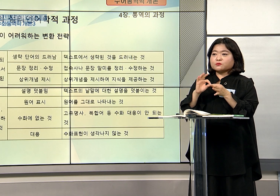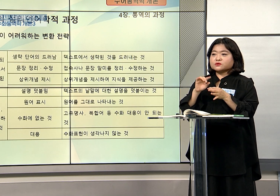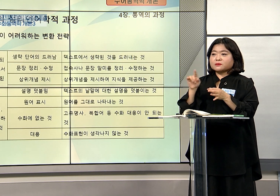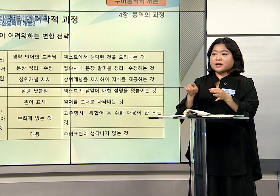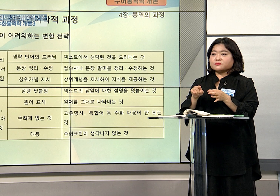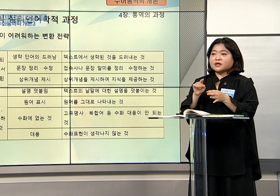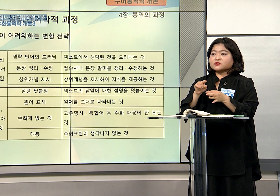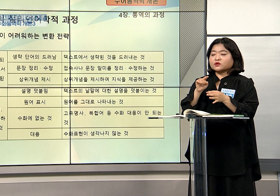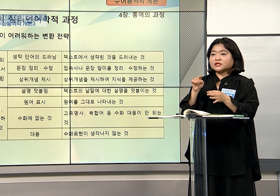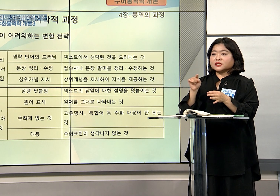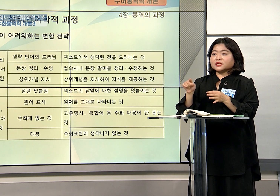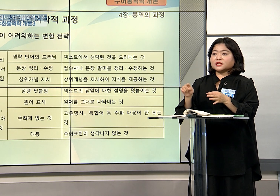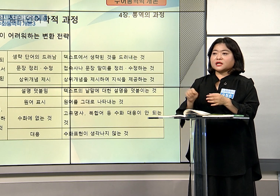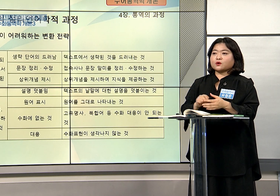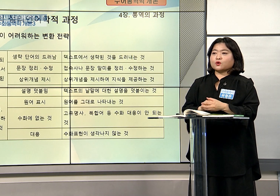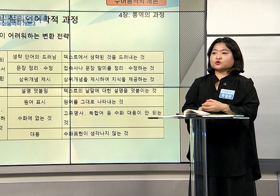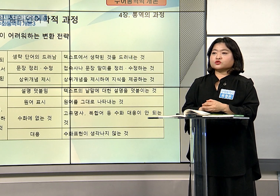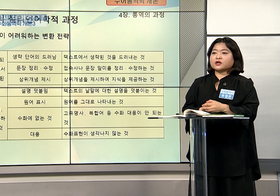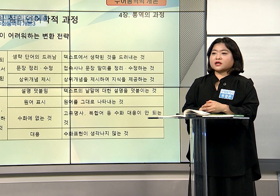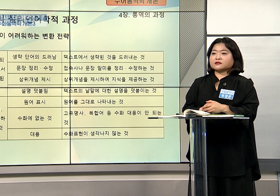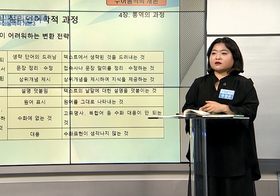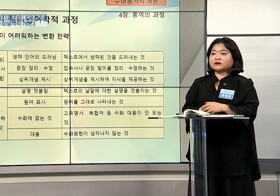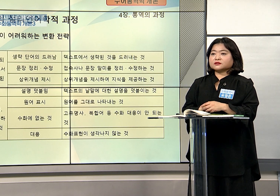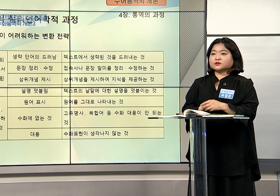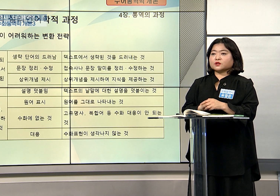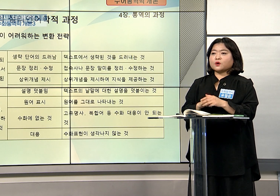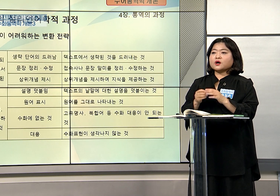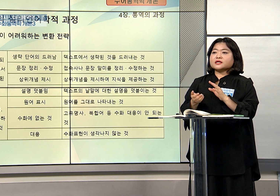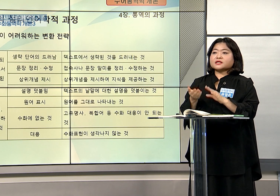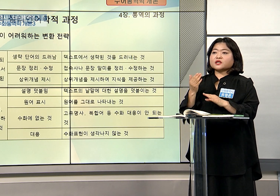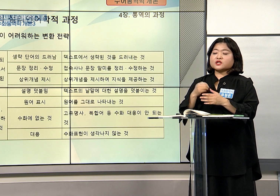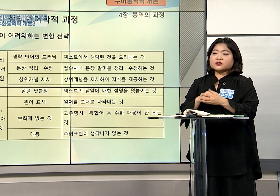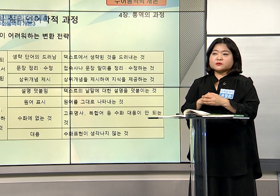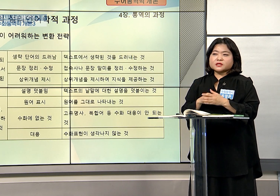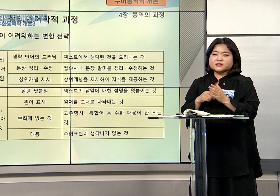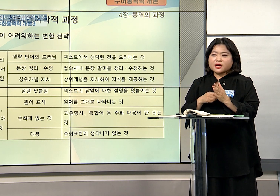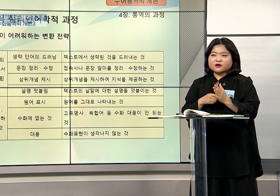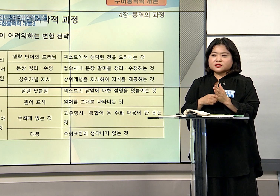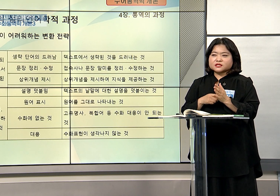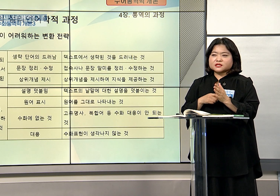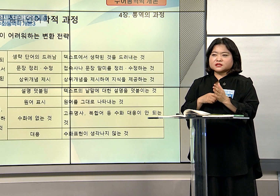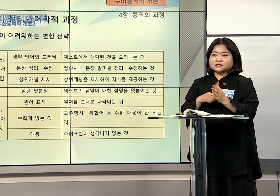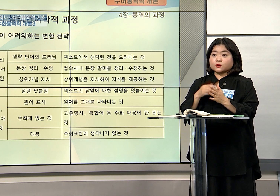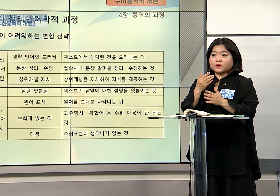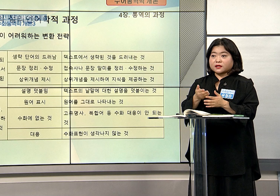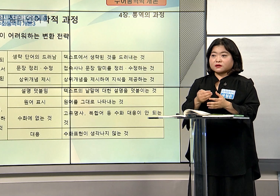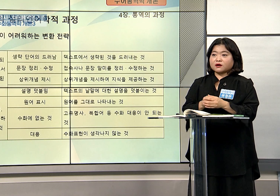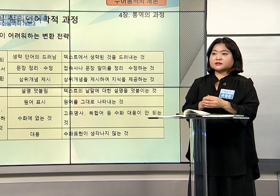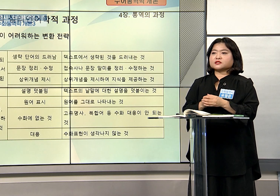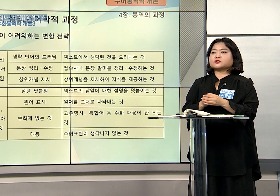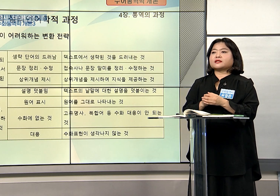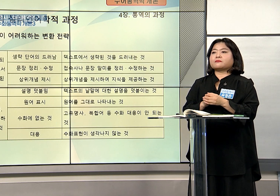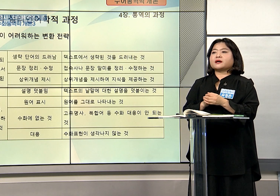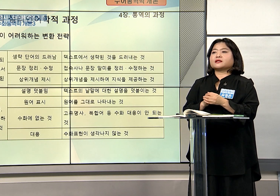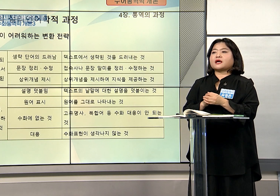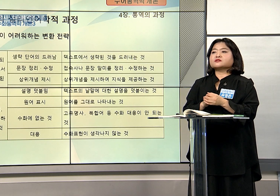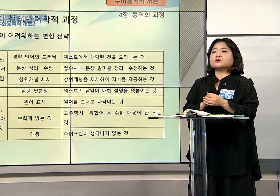문장 말미에 정리하고 수정하는 것, 그리고 상해 개념을 제시하여 지식을 제공하는 것, 텍스트의 낱말에 대한